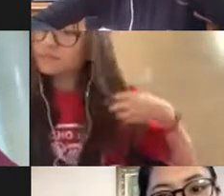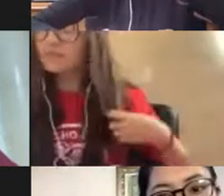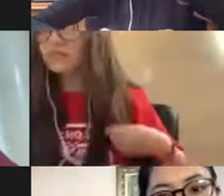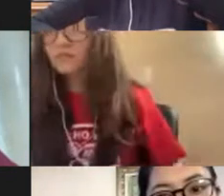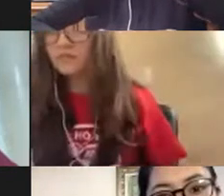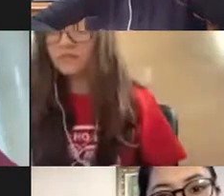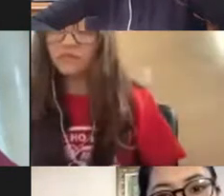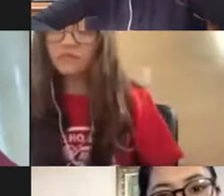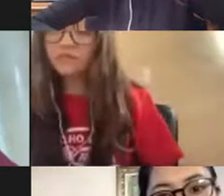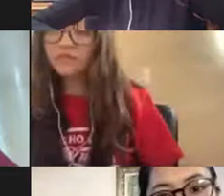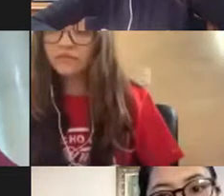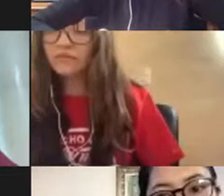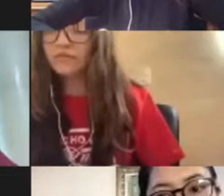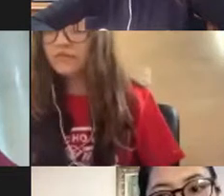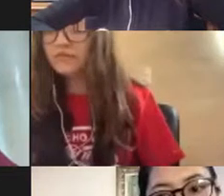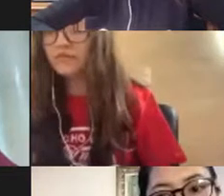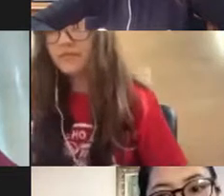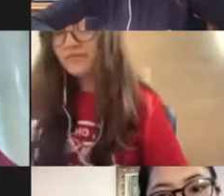María Fernanda Romero Mentado.